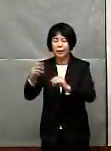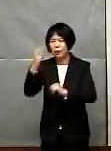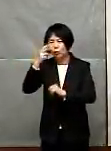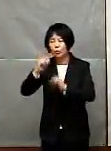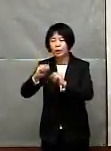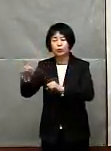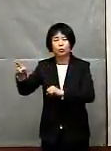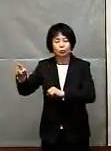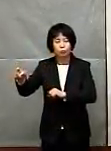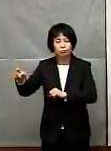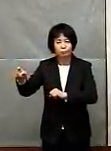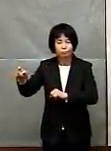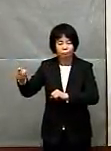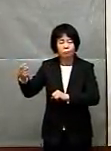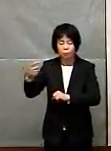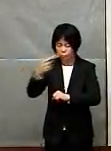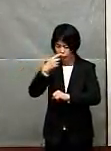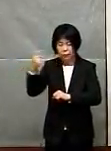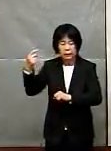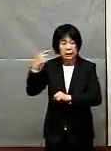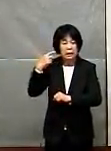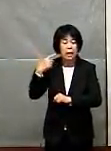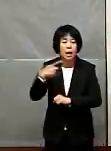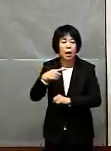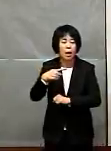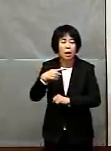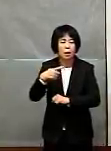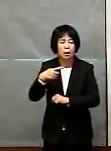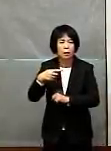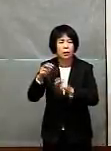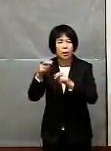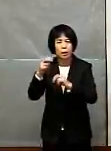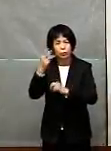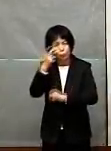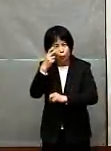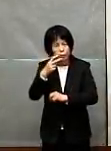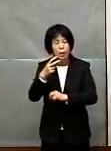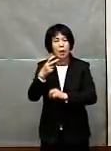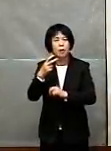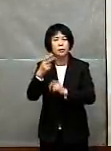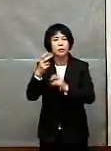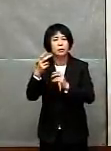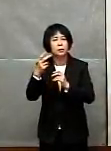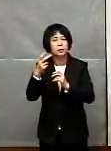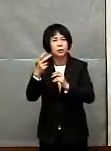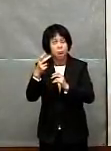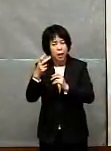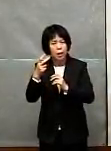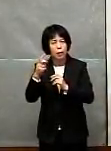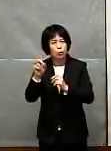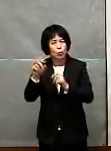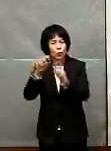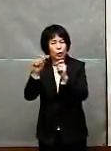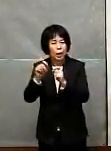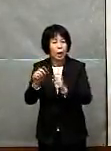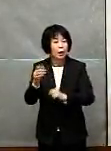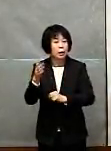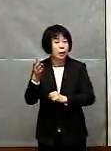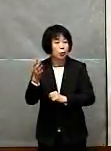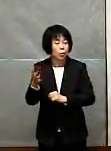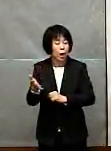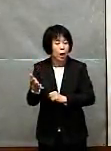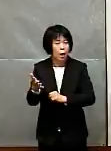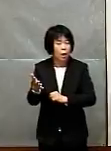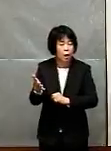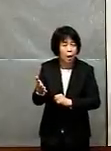するということを聞いておりましたし、その調査をしてどういう結果であったのか、